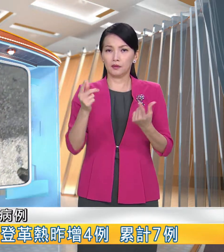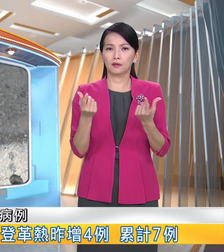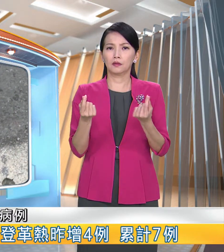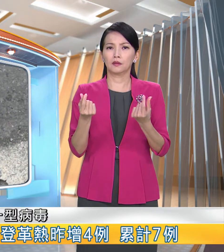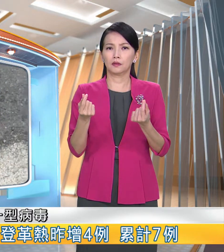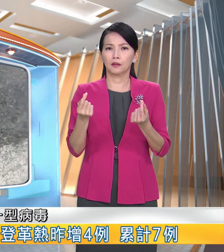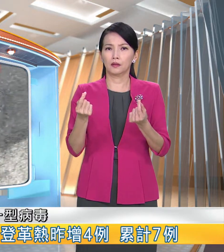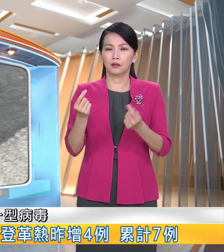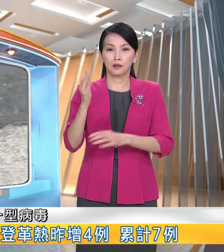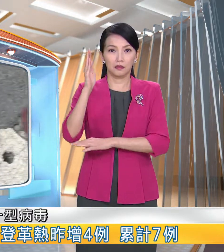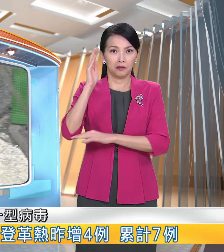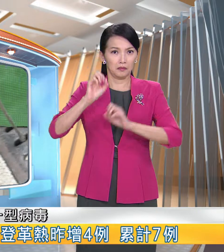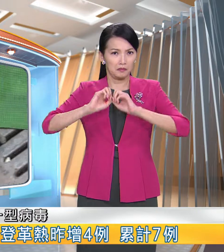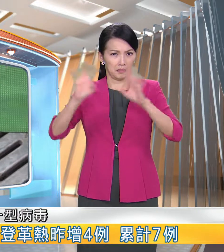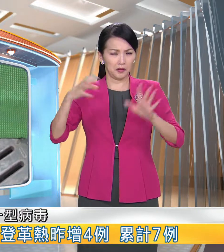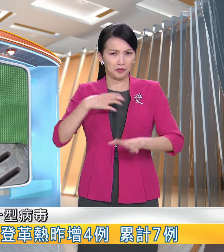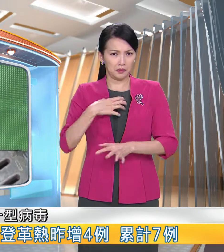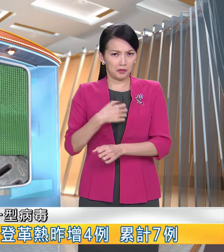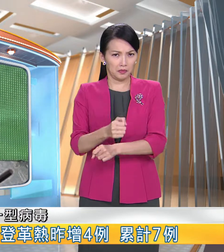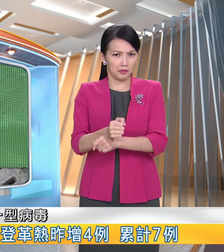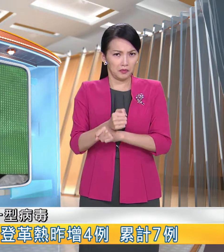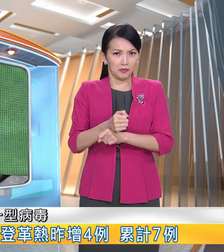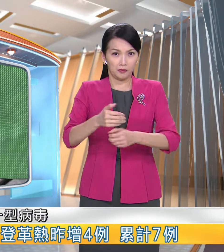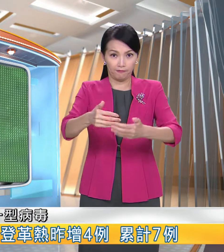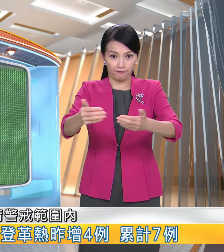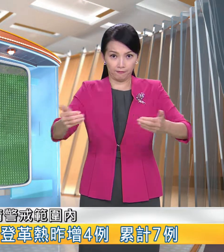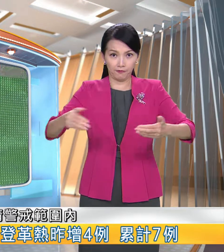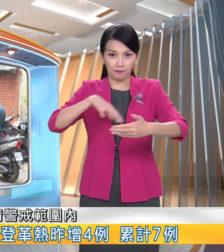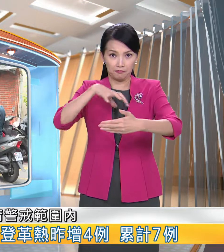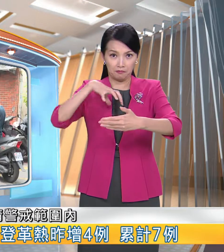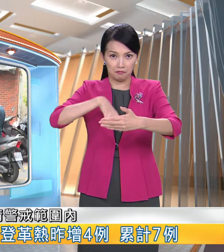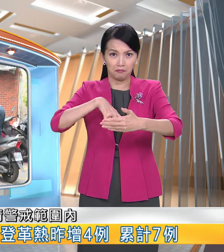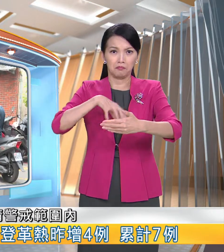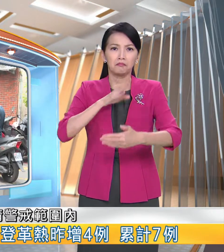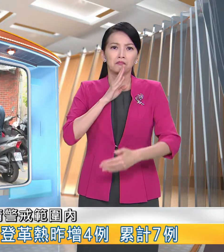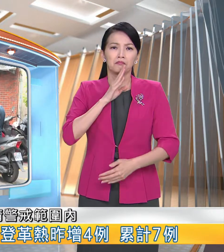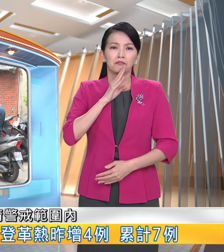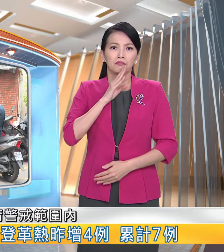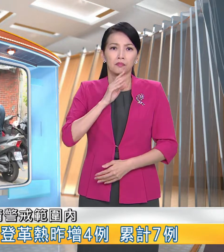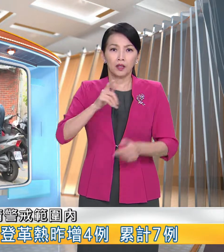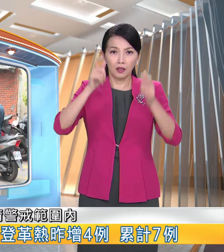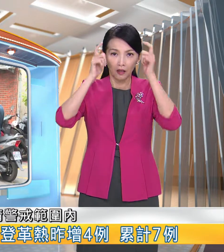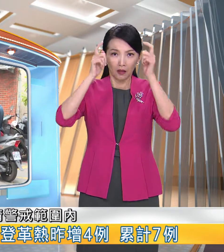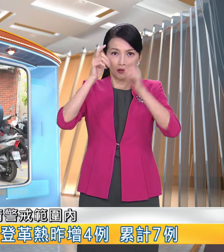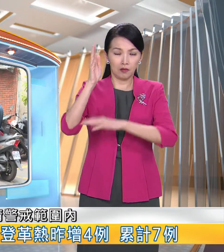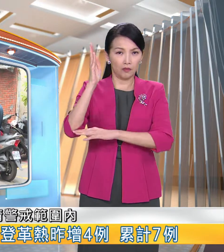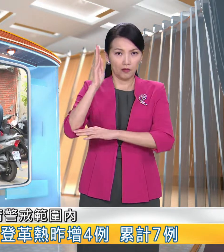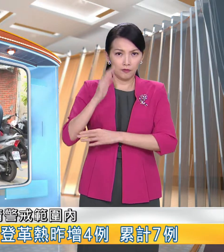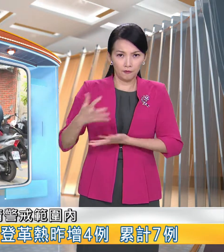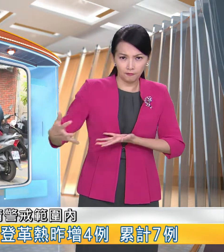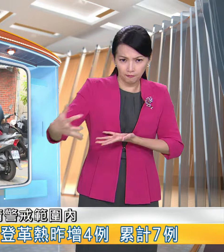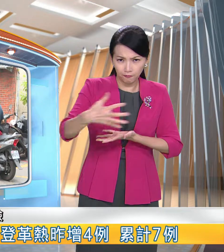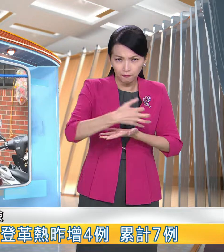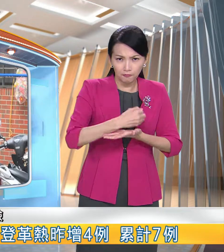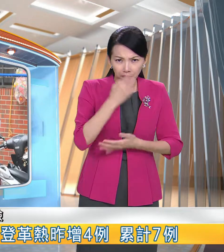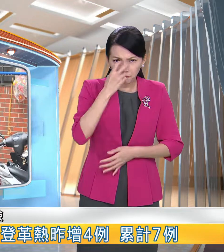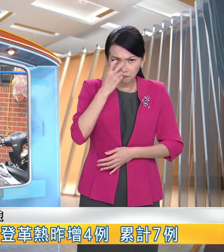是登革热第一型病毒，且在同一波疫情警戒范围内。市府做环境